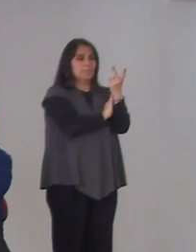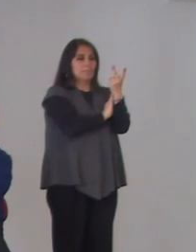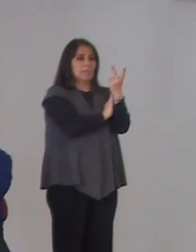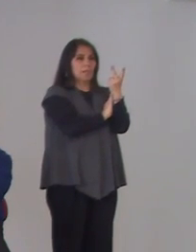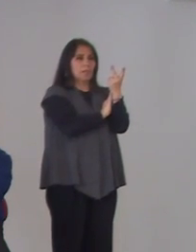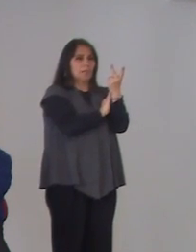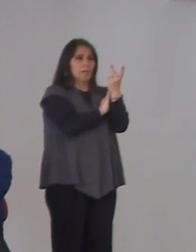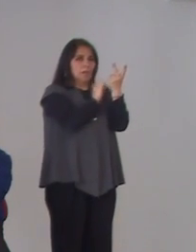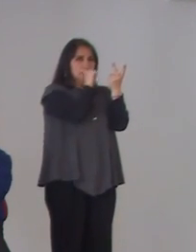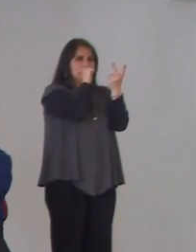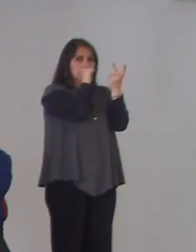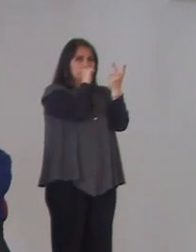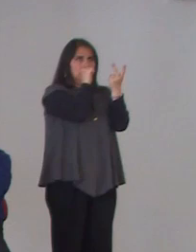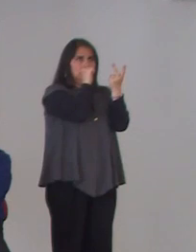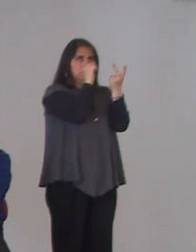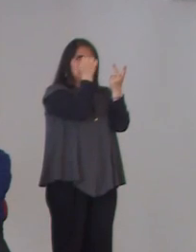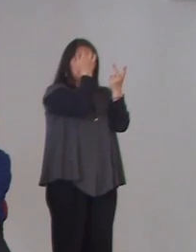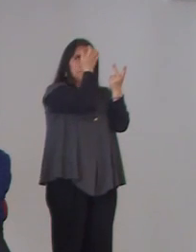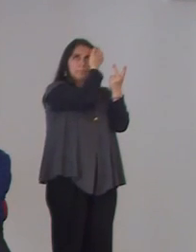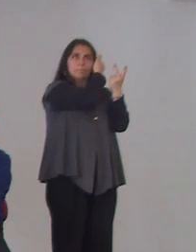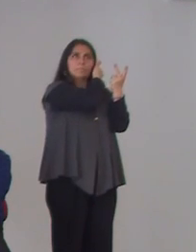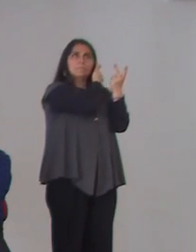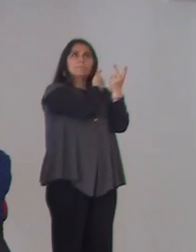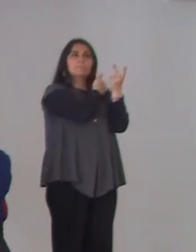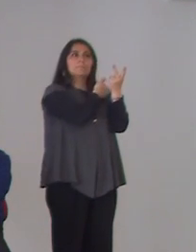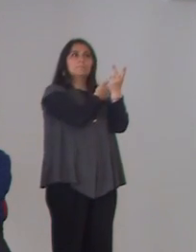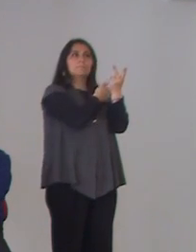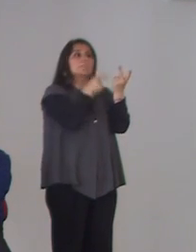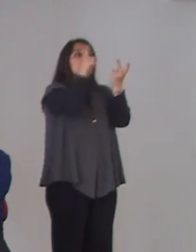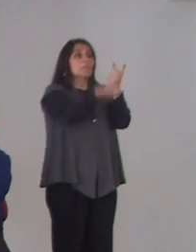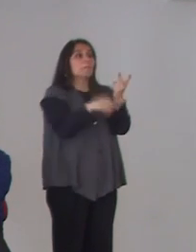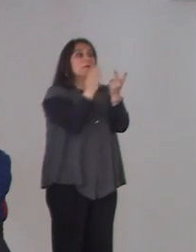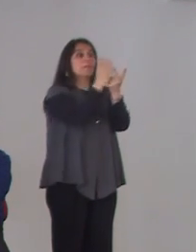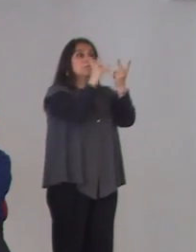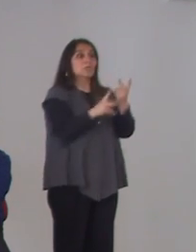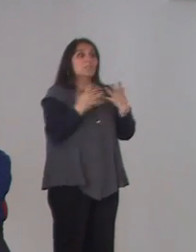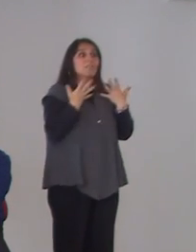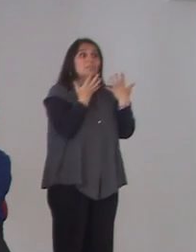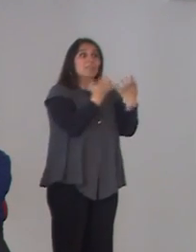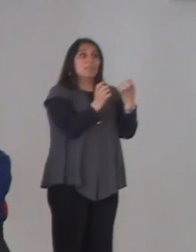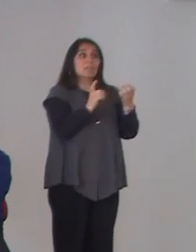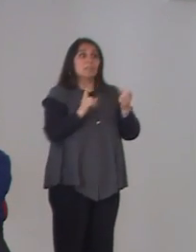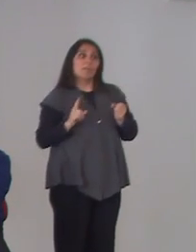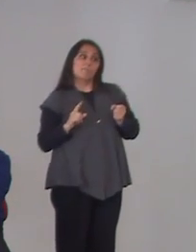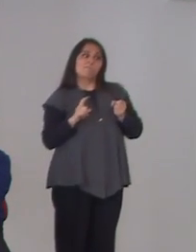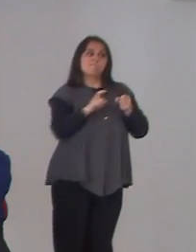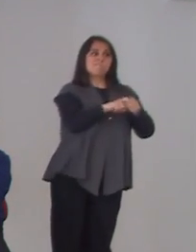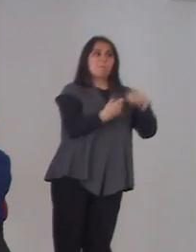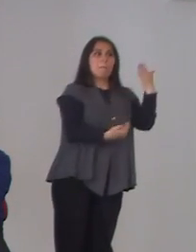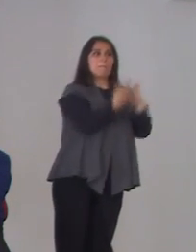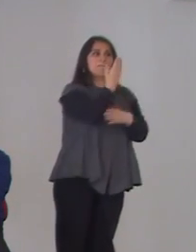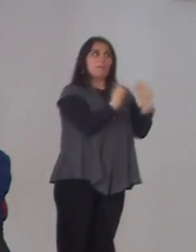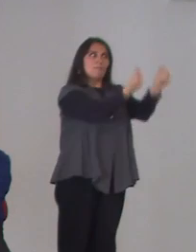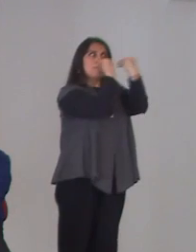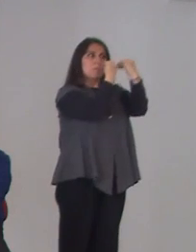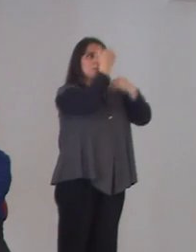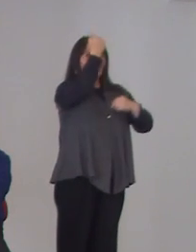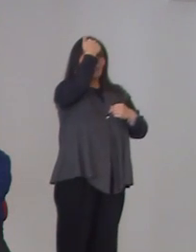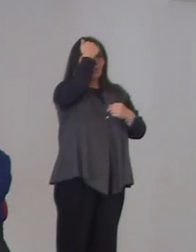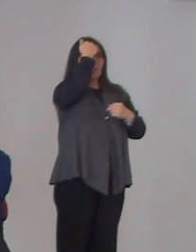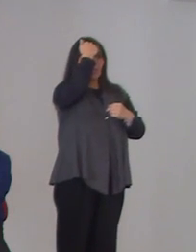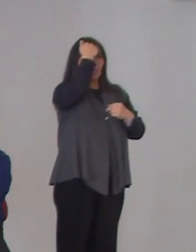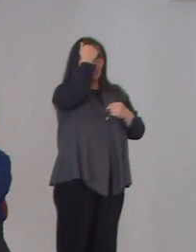a los estudiantes que quisieran vincularse a la parte de docencia, le iban a dar varias